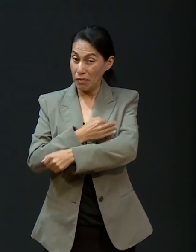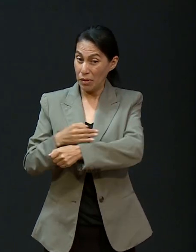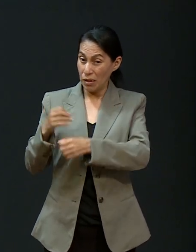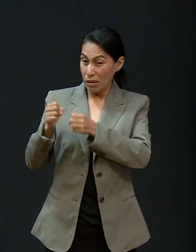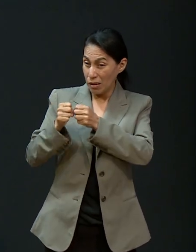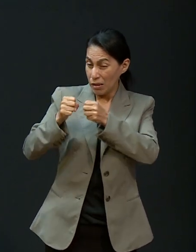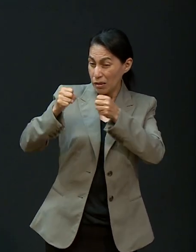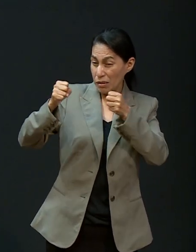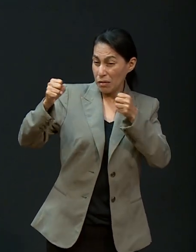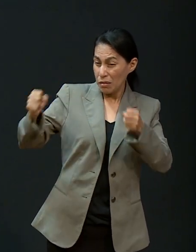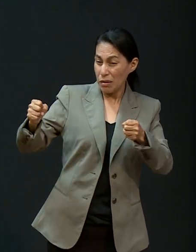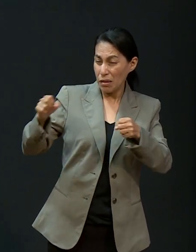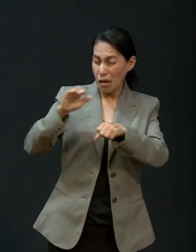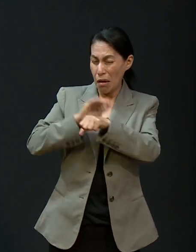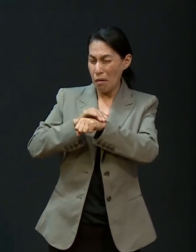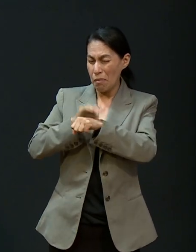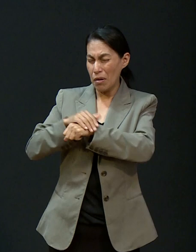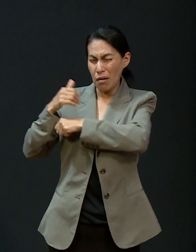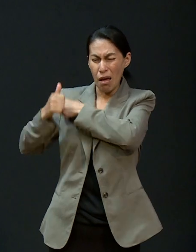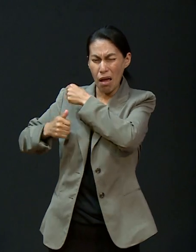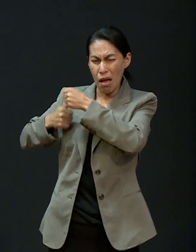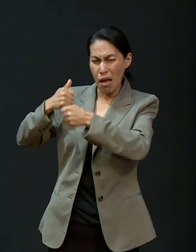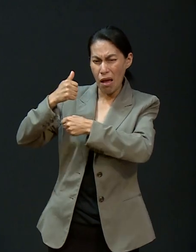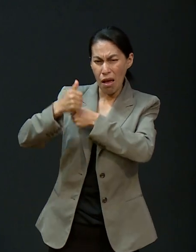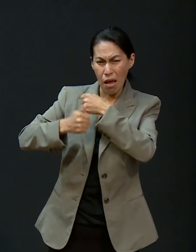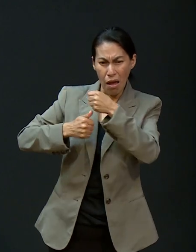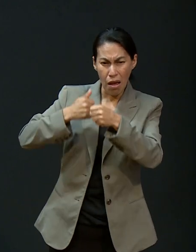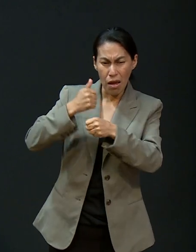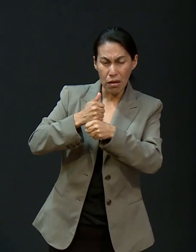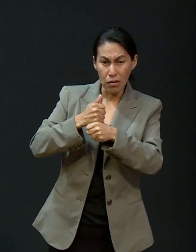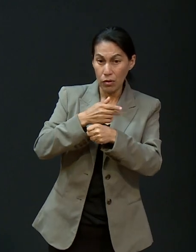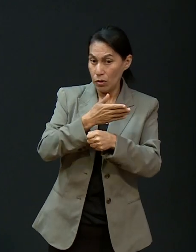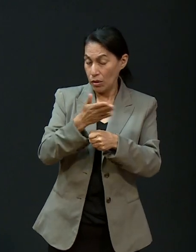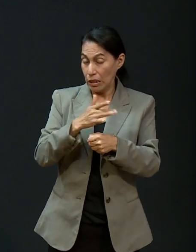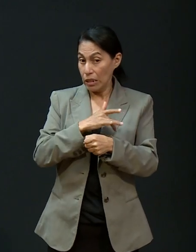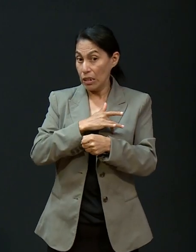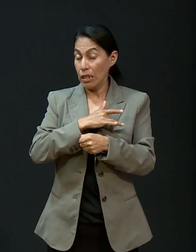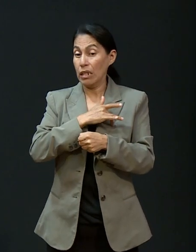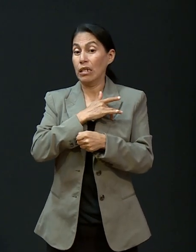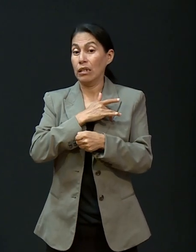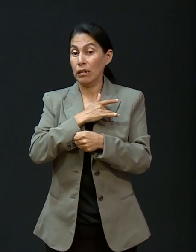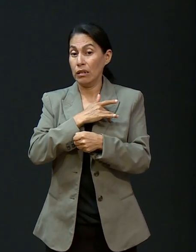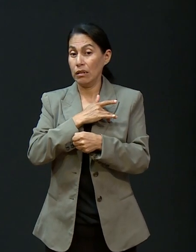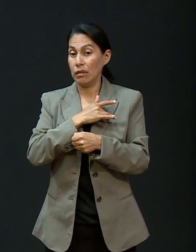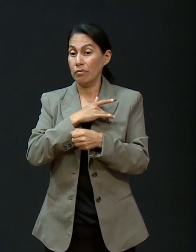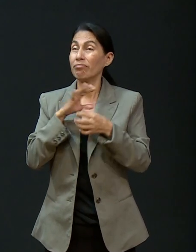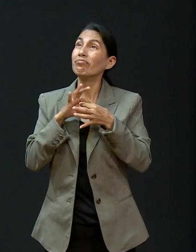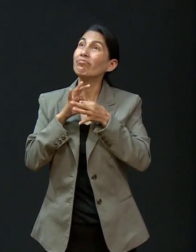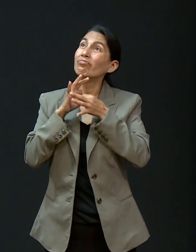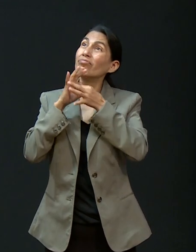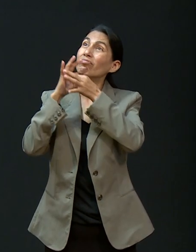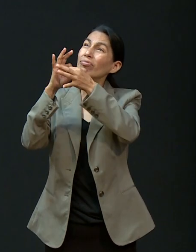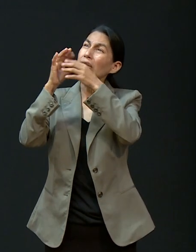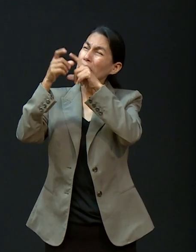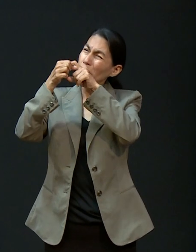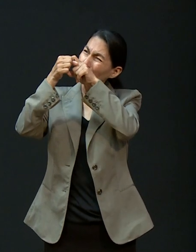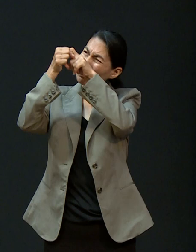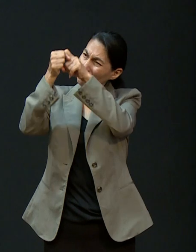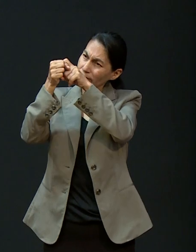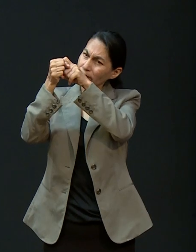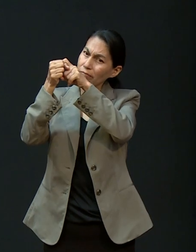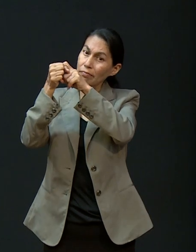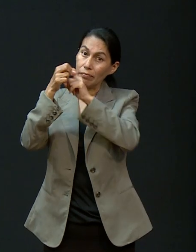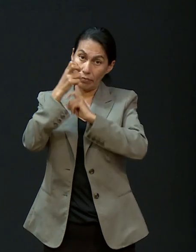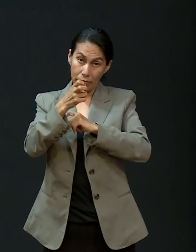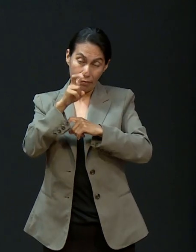sus familiares y de sus amigos de años, van realmente sentir lo que es depender